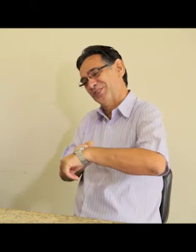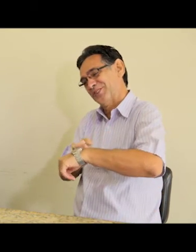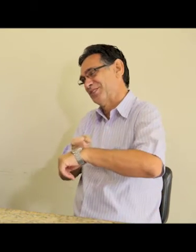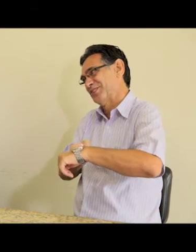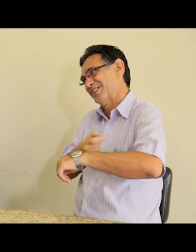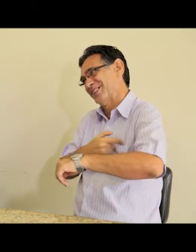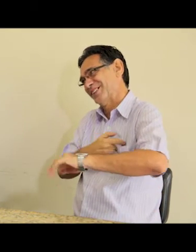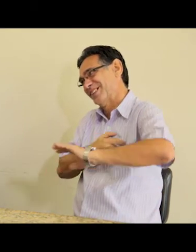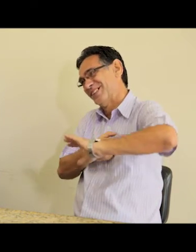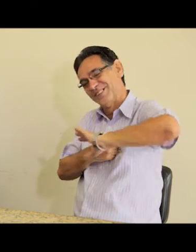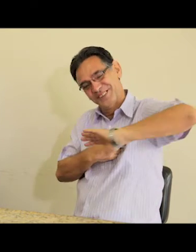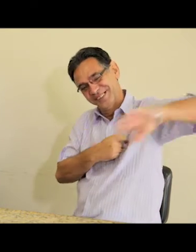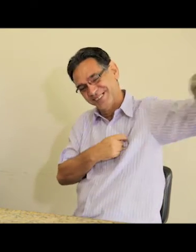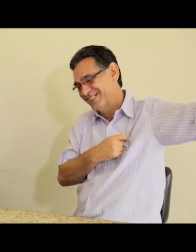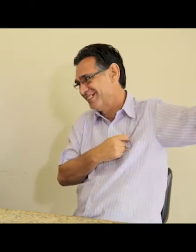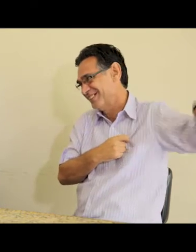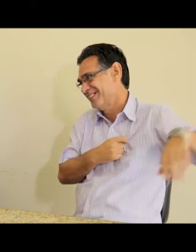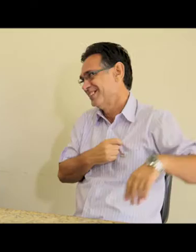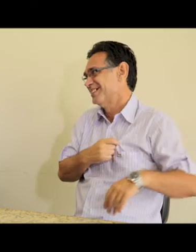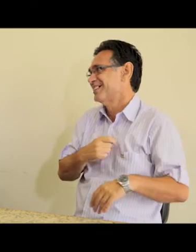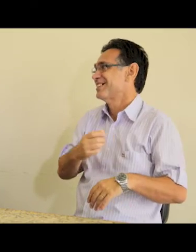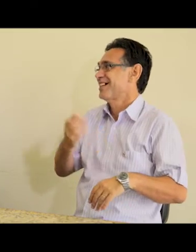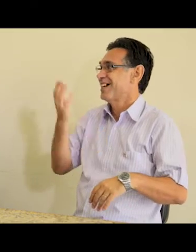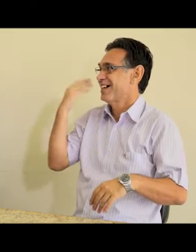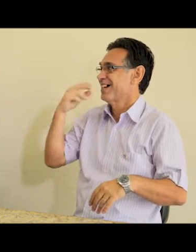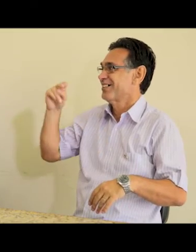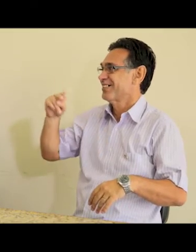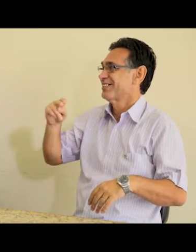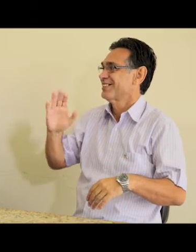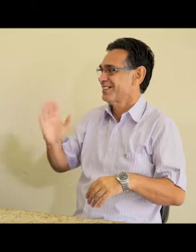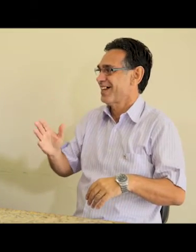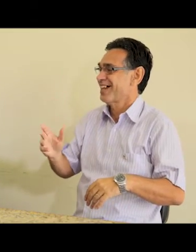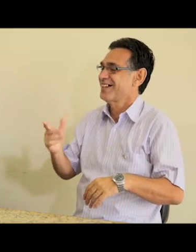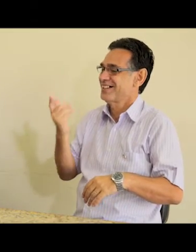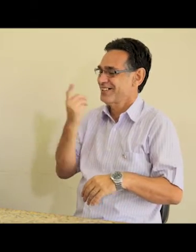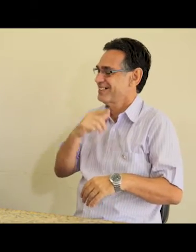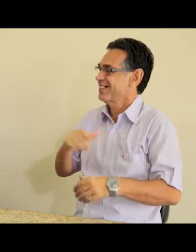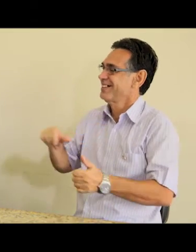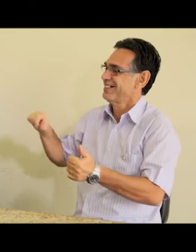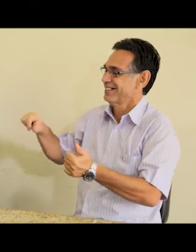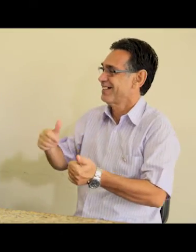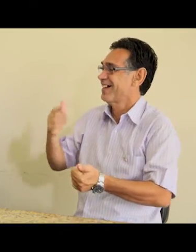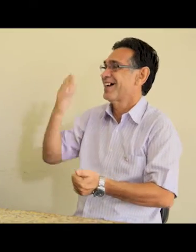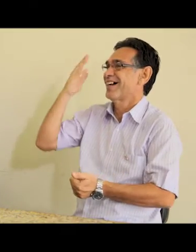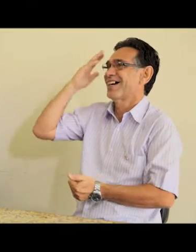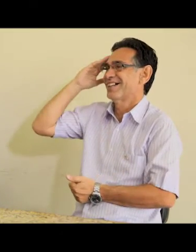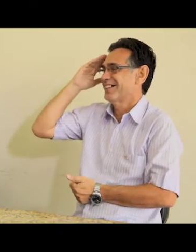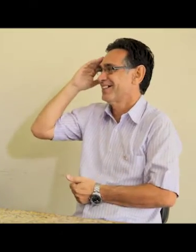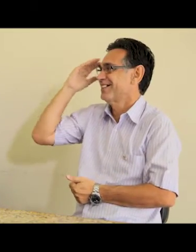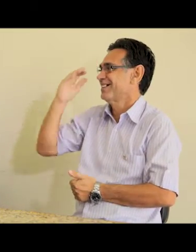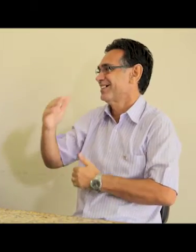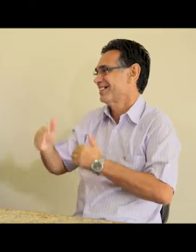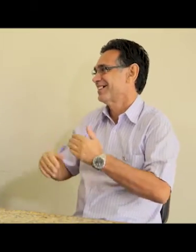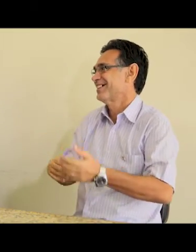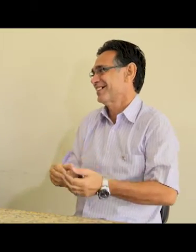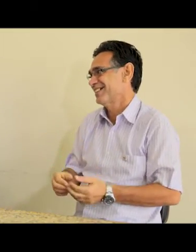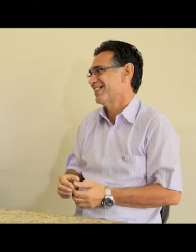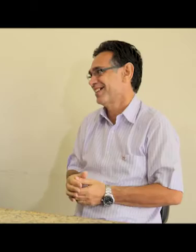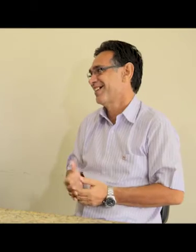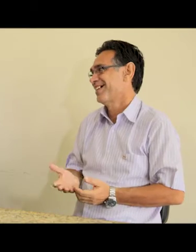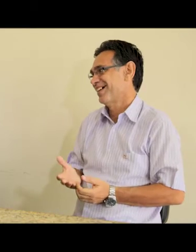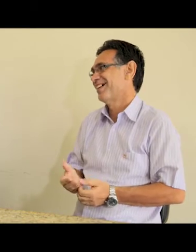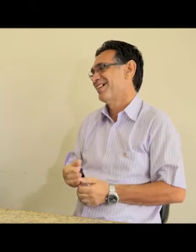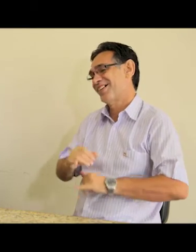anos, meu coração era duro, então fiquei 18 anos para tomar a decisão. E pela graça de Deus eu me